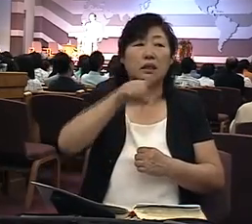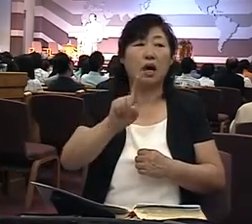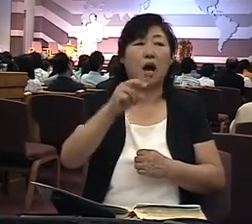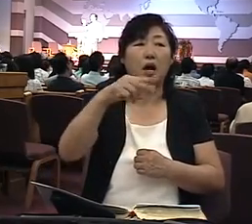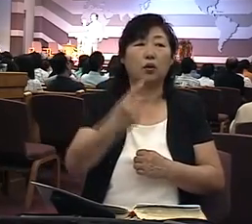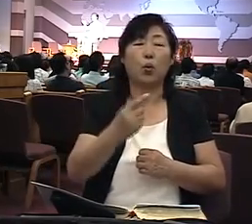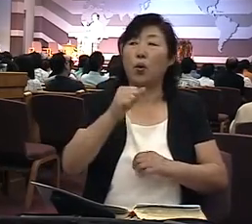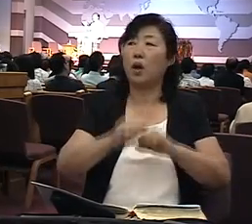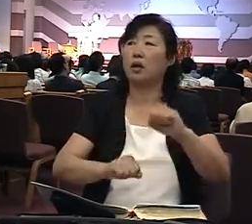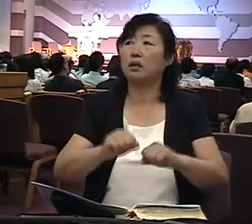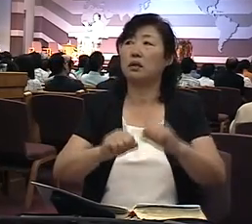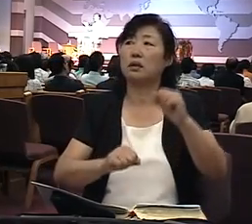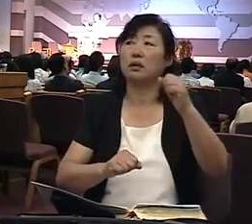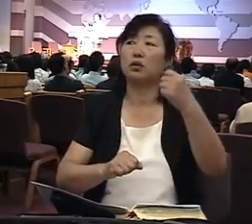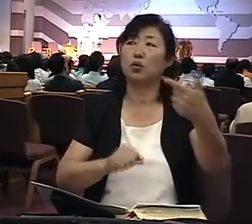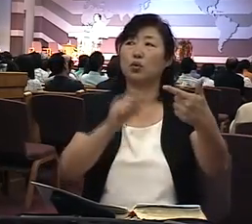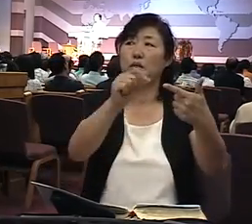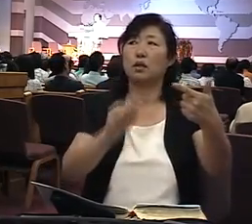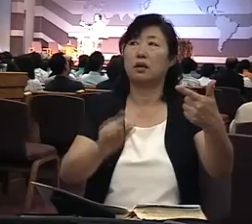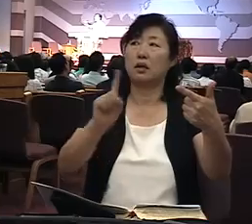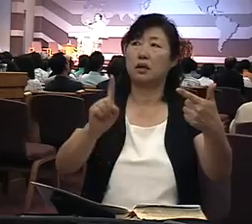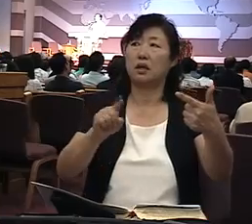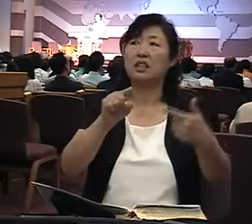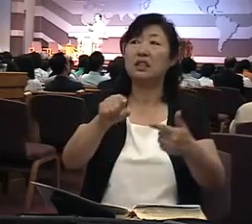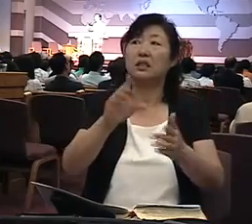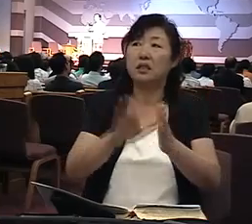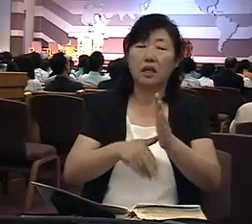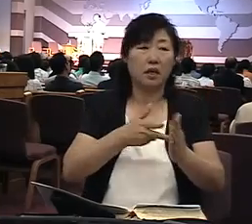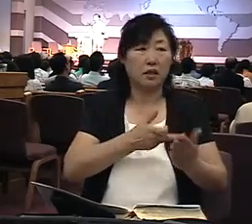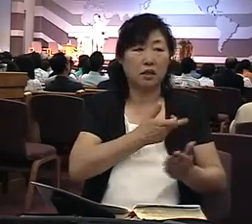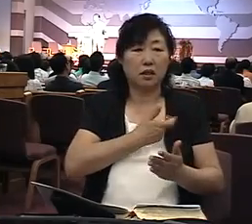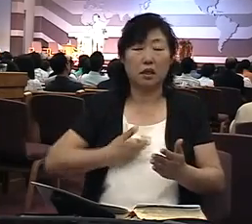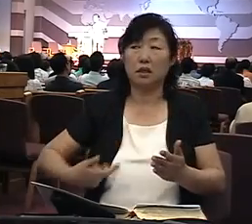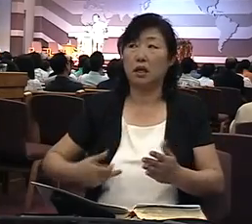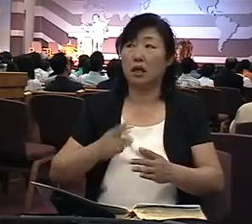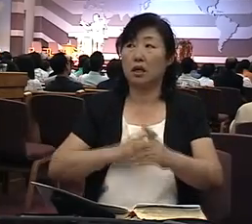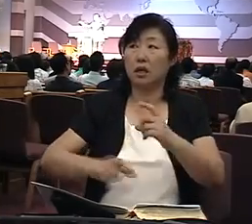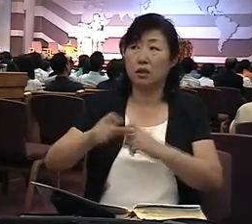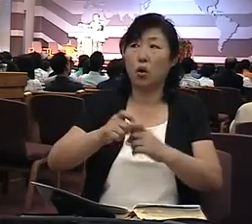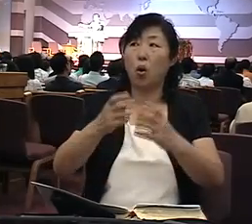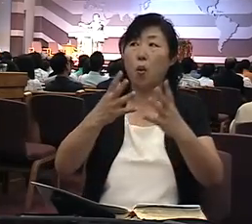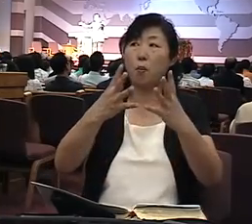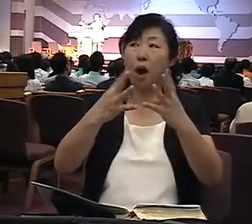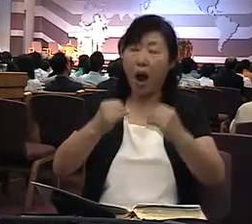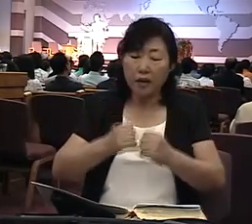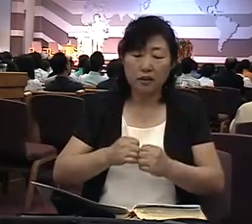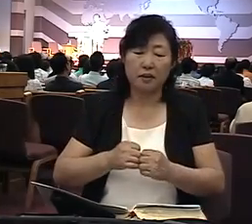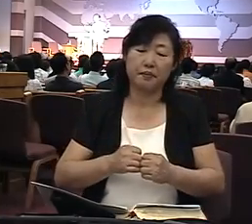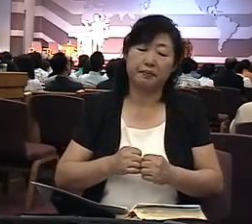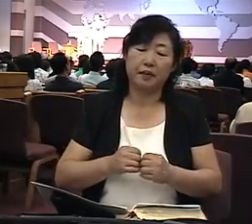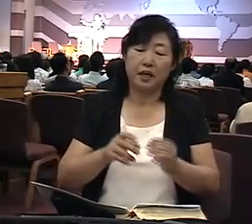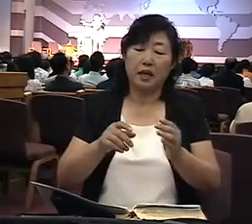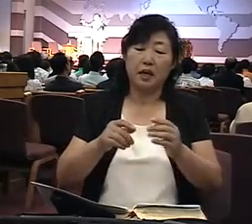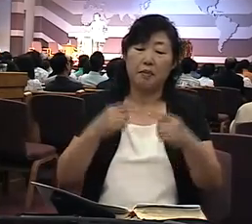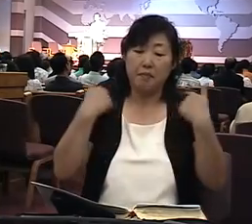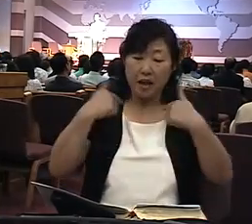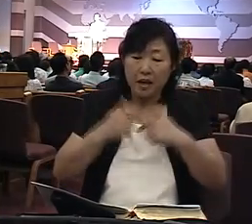그때의 제자가 더 많아졌는데 폭발적인 역사로 교회에 매일같이 믿는 자들의 수가 넘치고